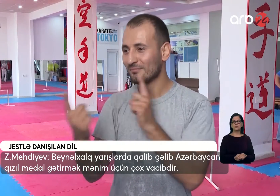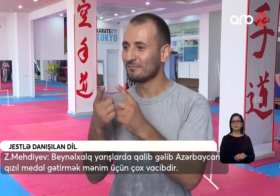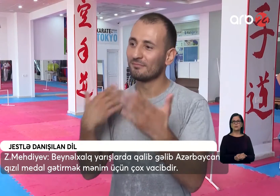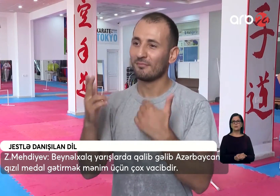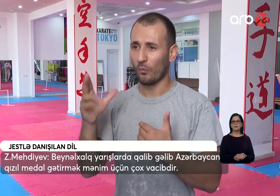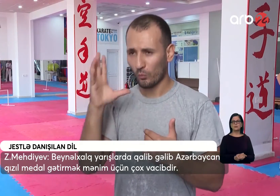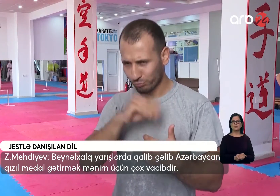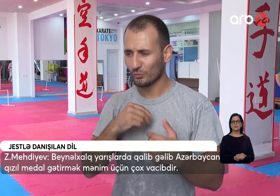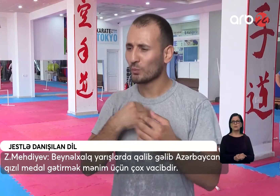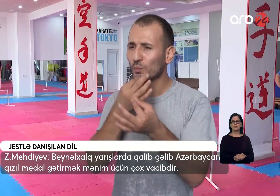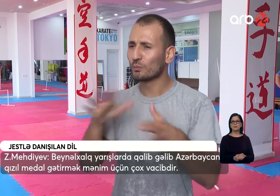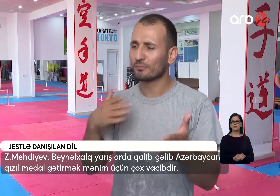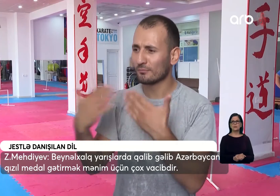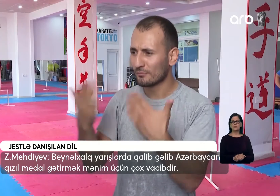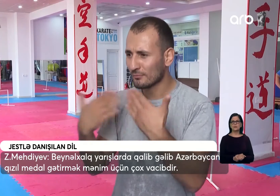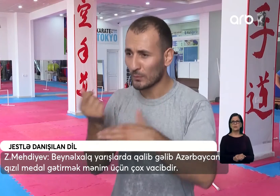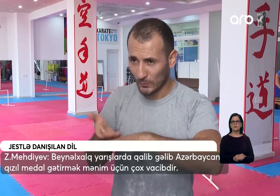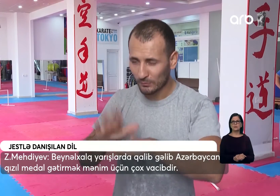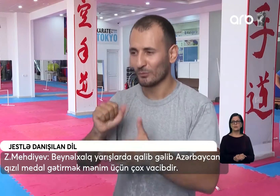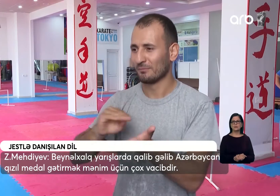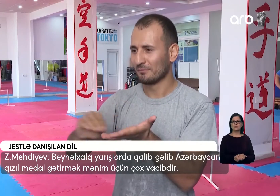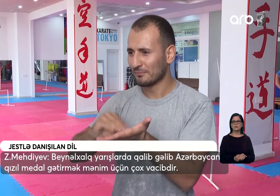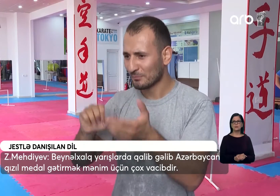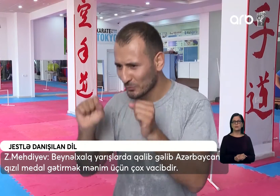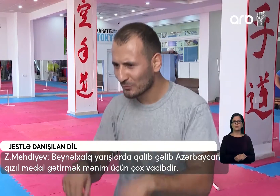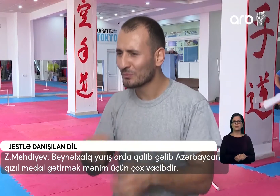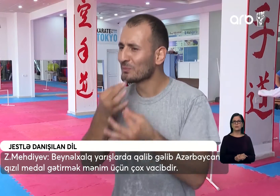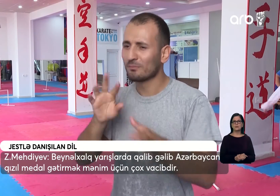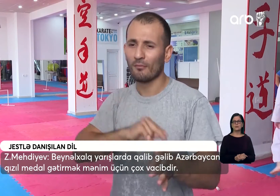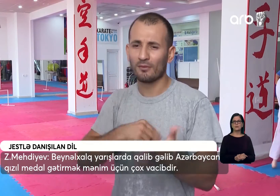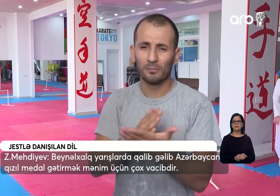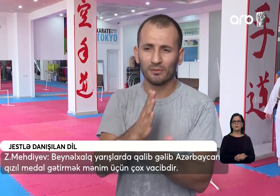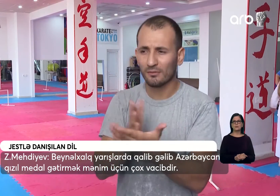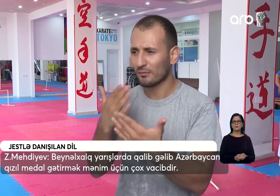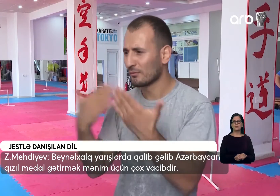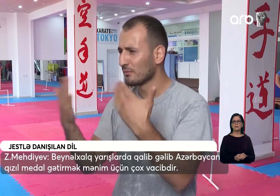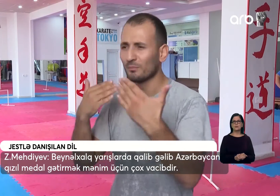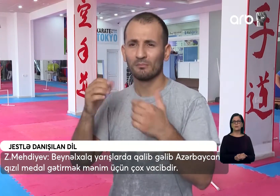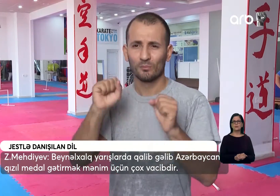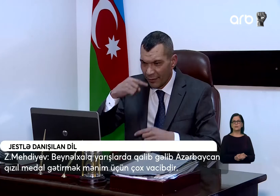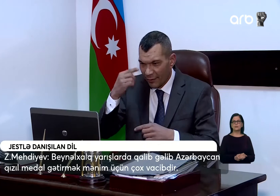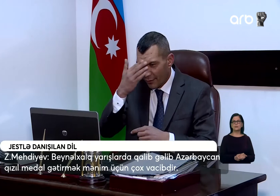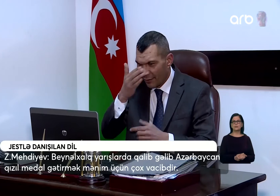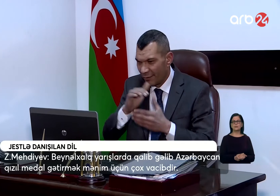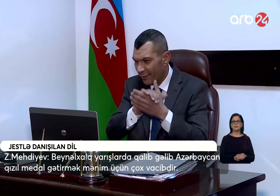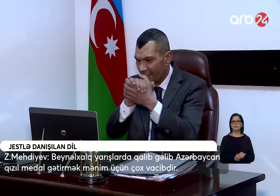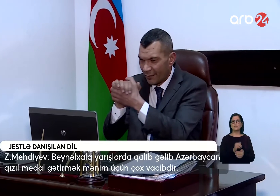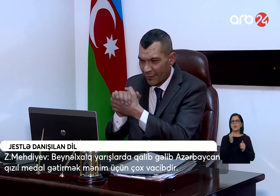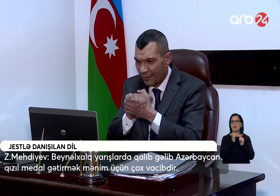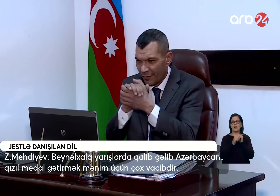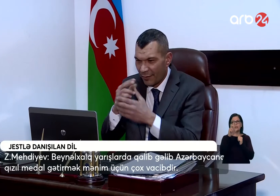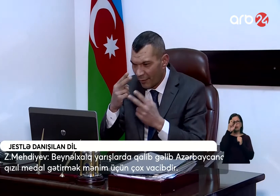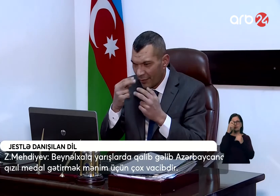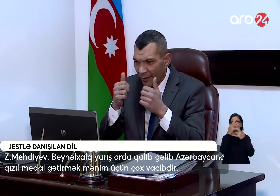Fikrimi izah etmək üçün onların anlayacağı dildə izah etməyə çalışıram və ya yazıdan istifadə edirəm. Hər bir ölkənin